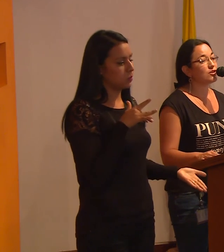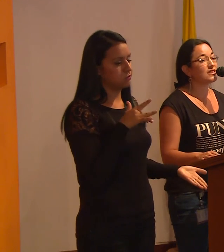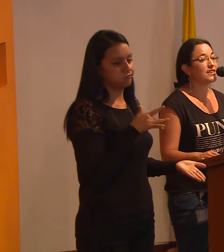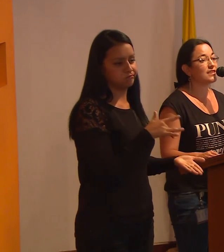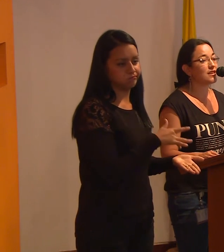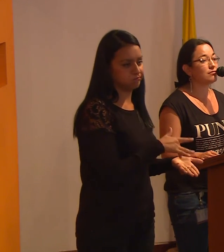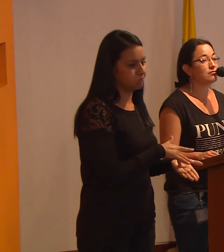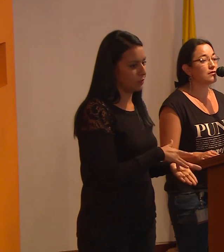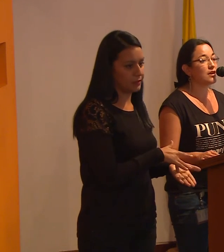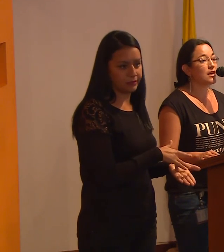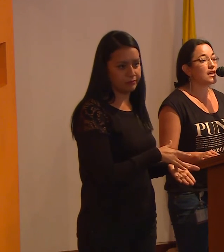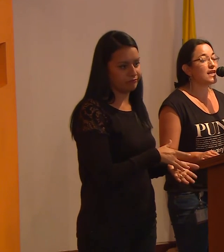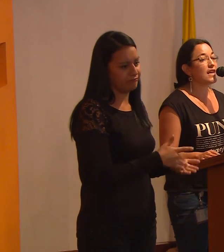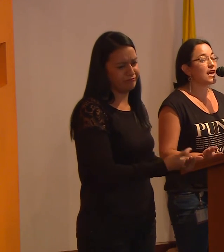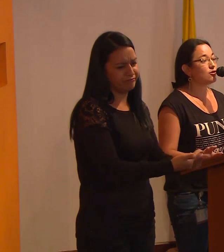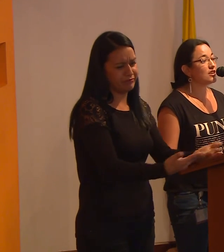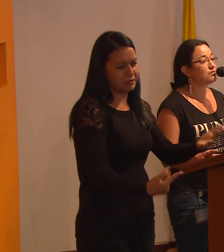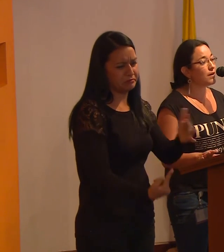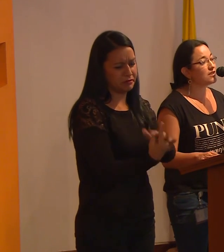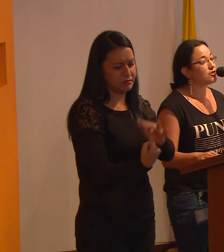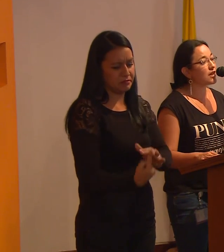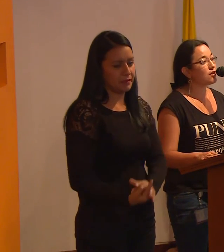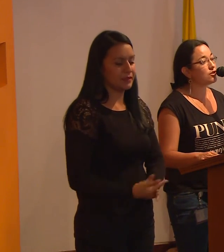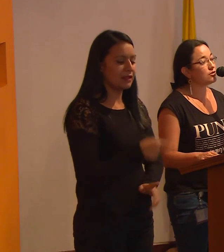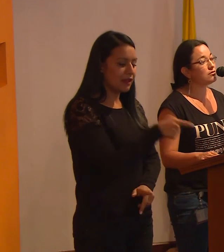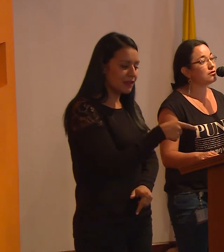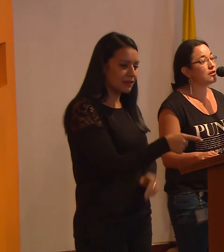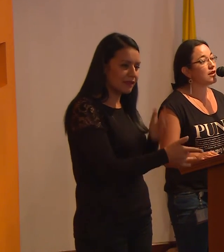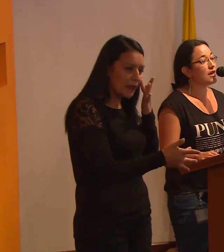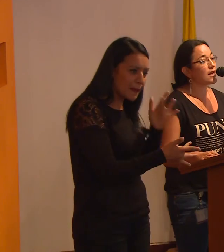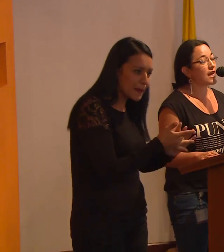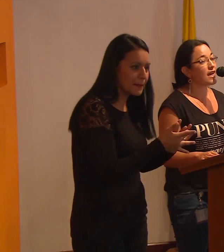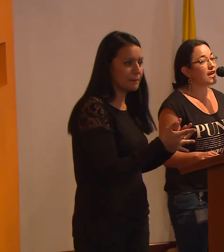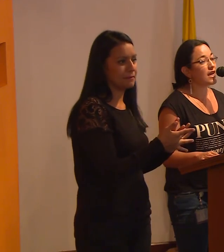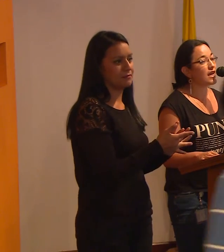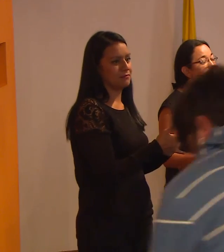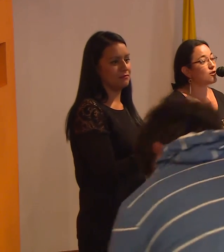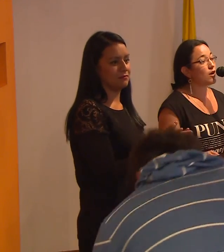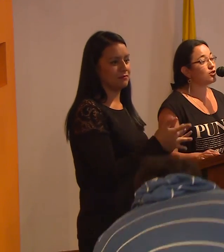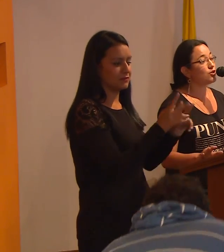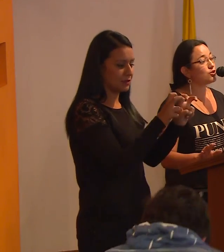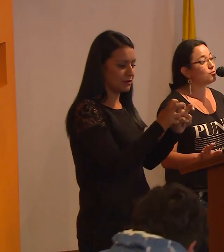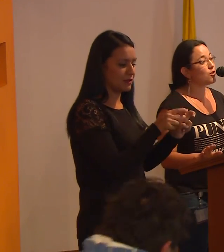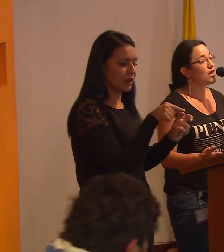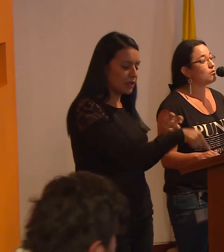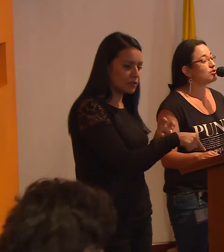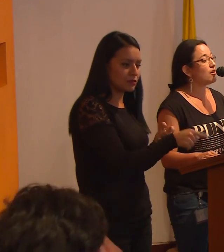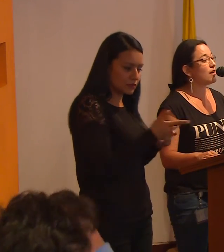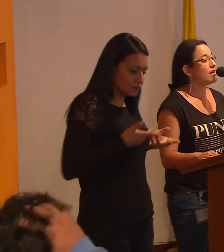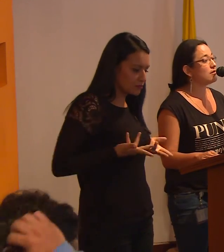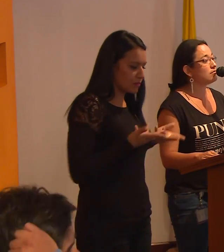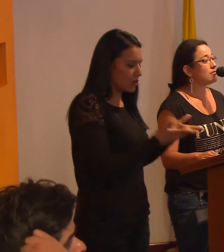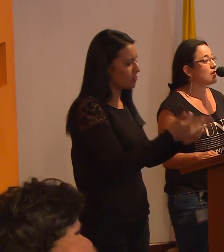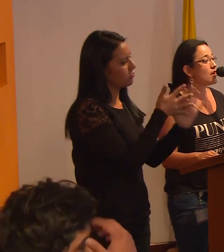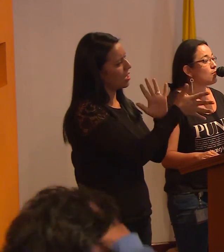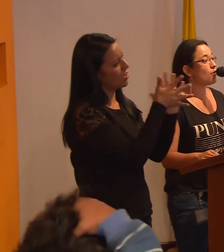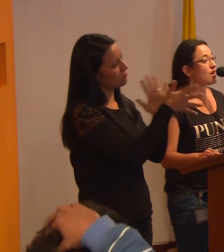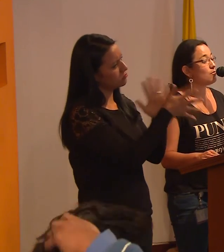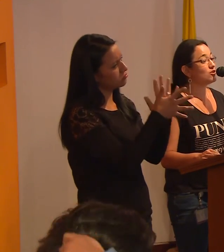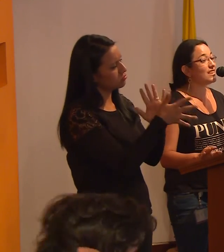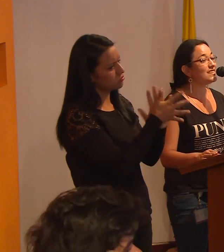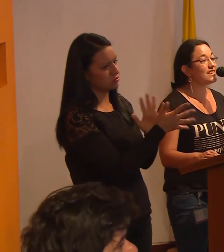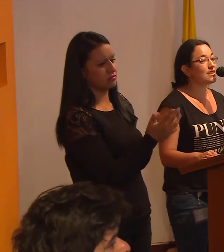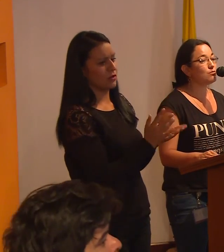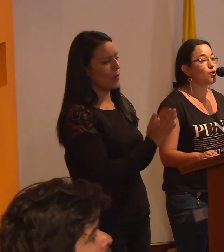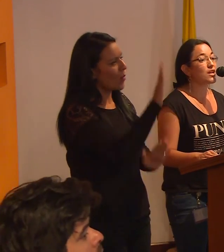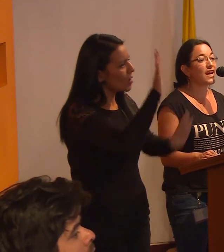las razones que sean. Y era un espacio, creo yo, que en el cual nosotros podíamos hablar,